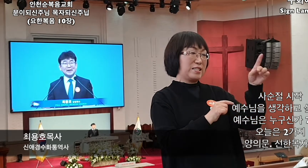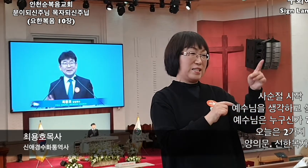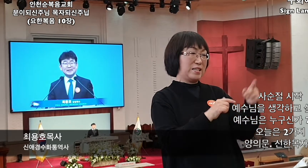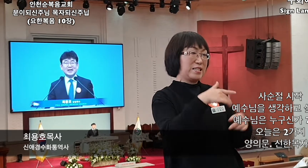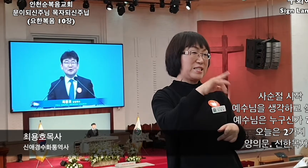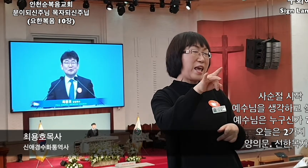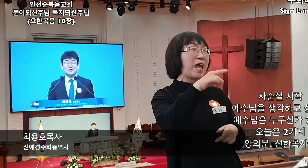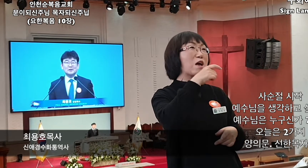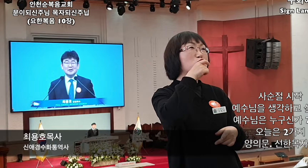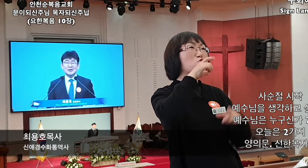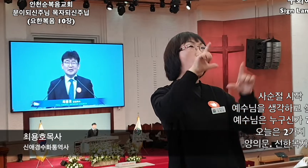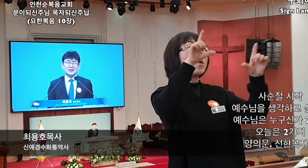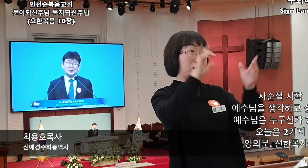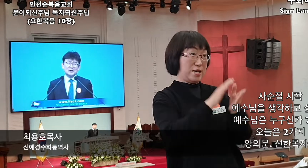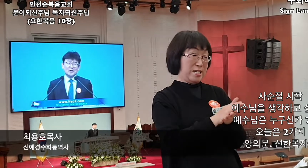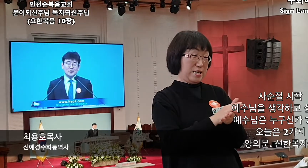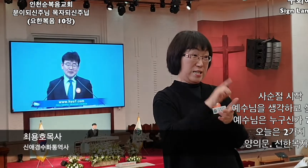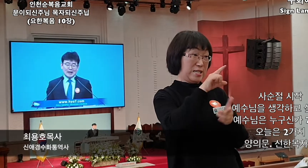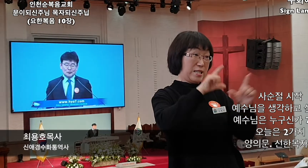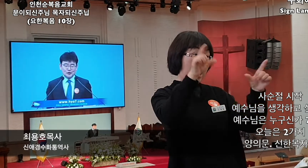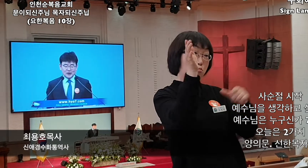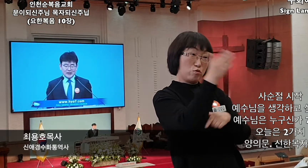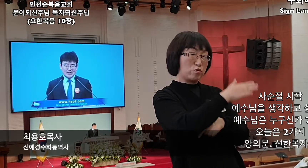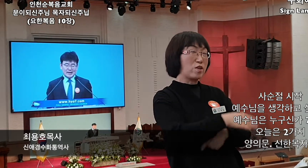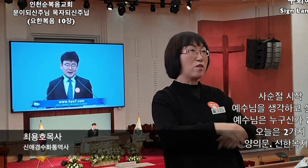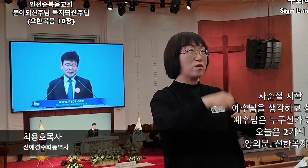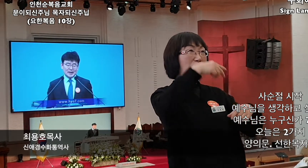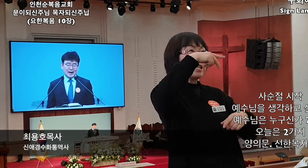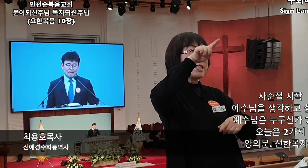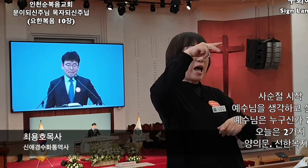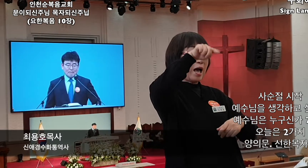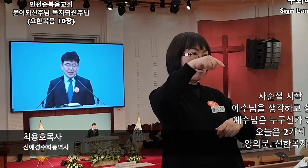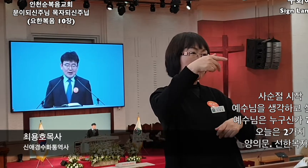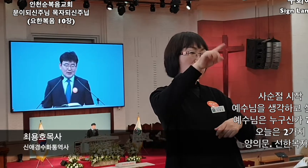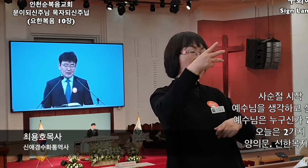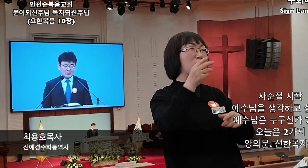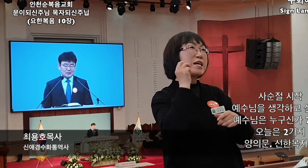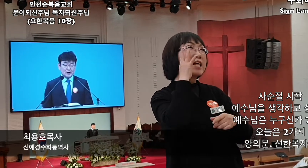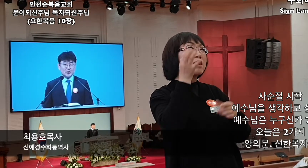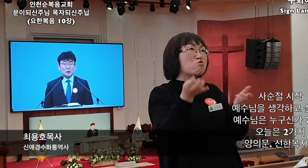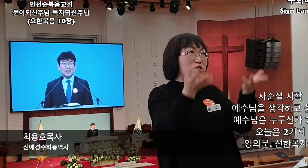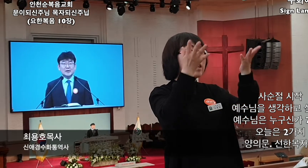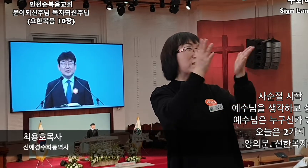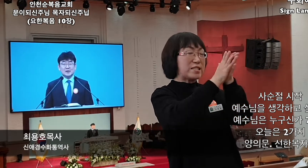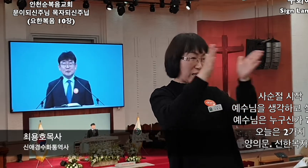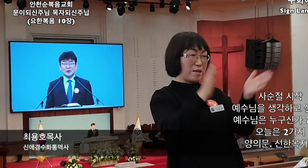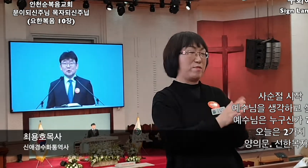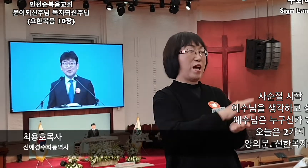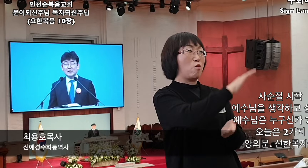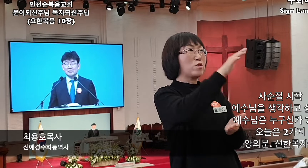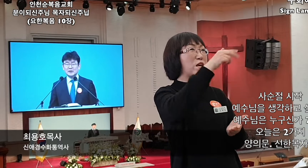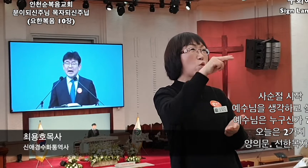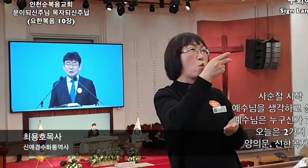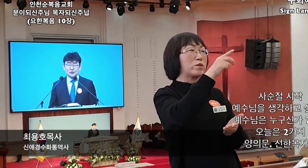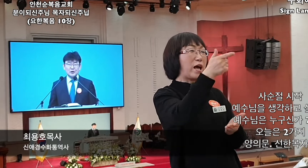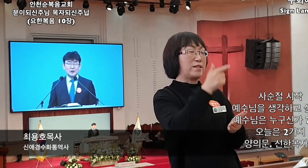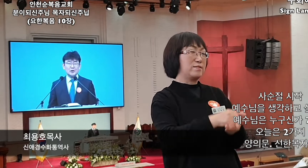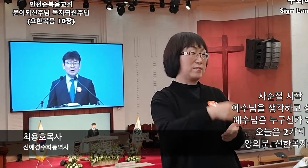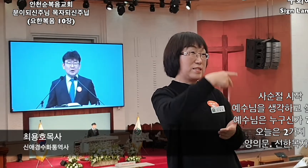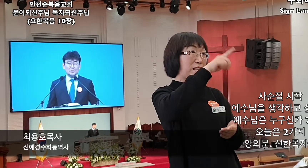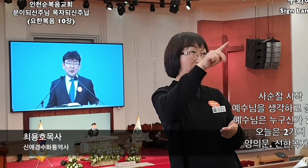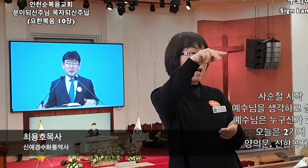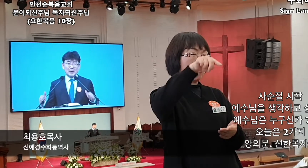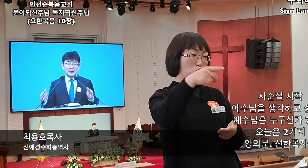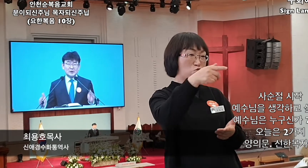보통 말하는 그날이었고요. 그날서부터 사순절이 시작이 됩니다. 우리 교단은